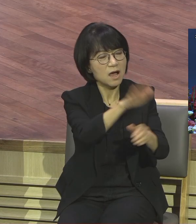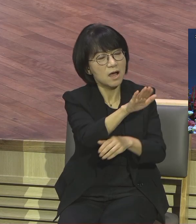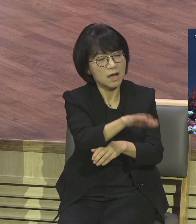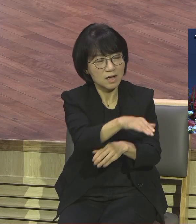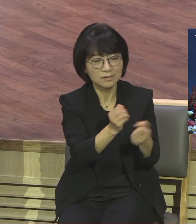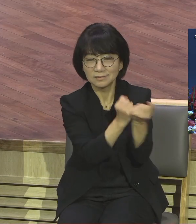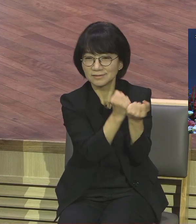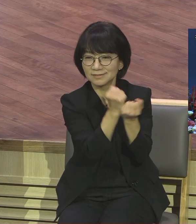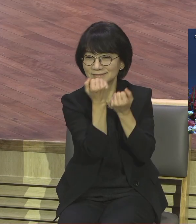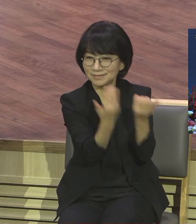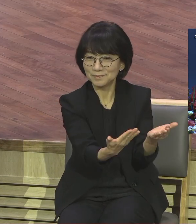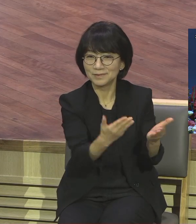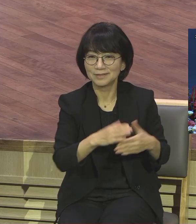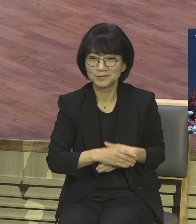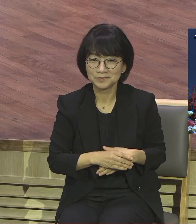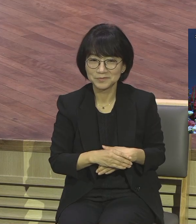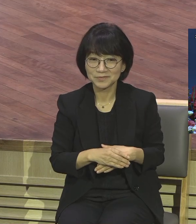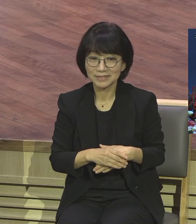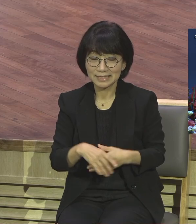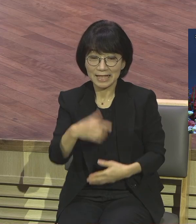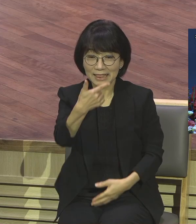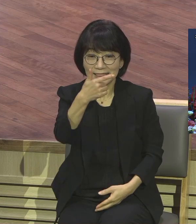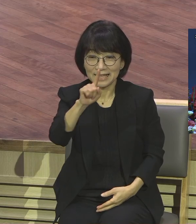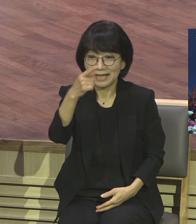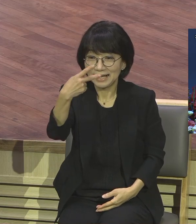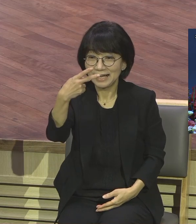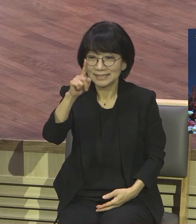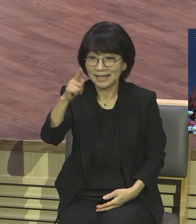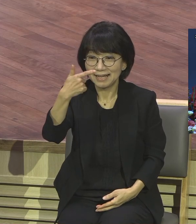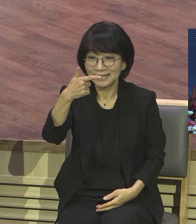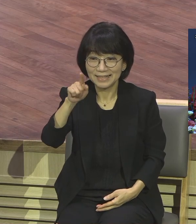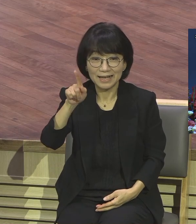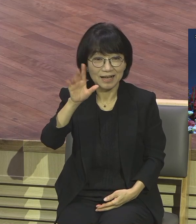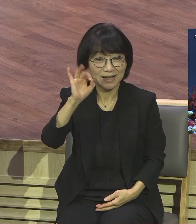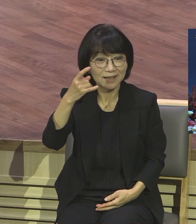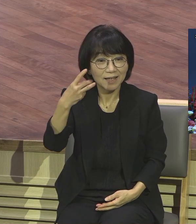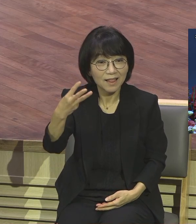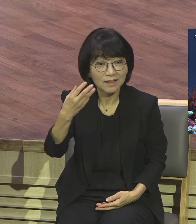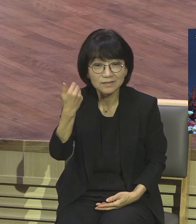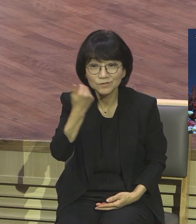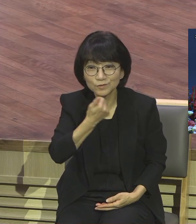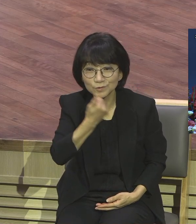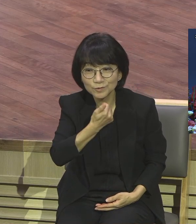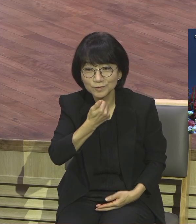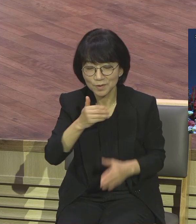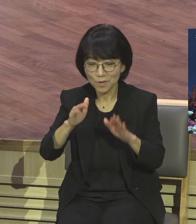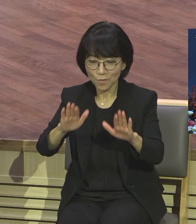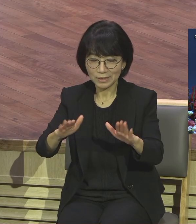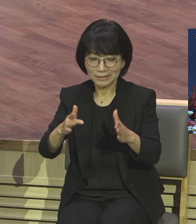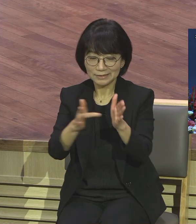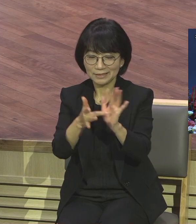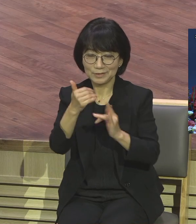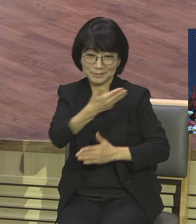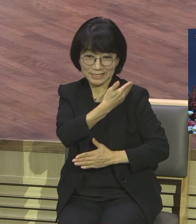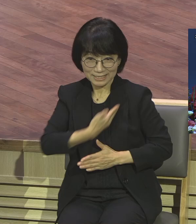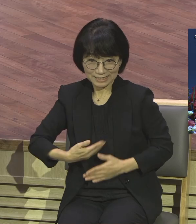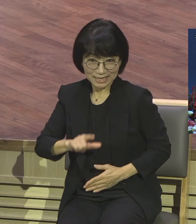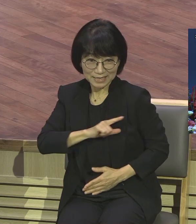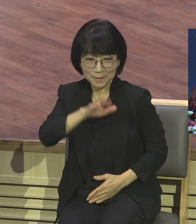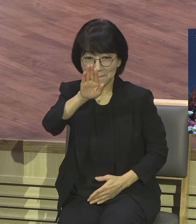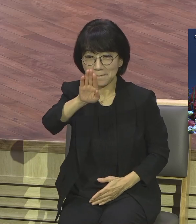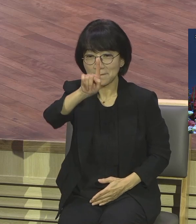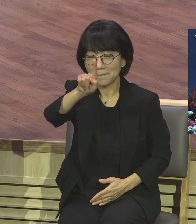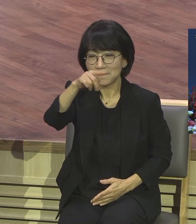증거하지요. 여기서 나다나엘이 오늘 본문에 나오는 바돌로매입니다. 바돌로매. 원래